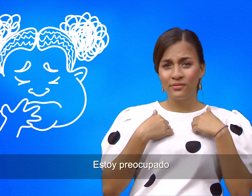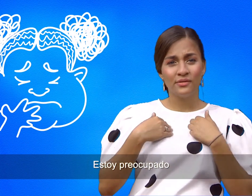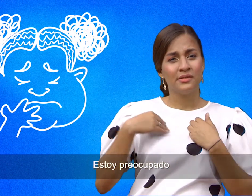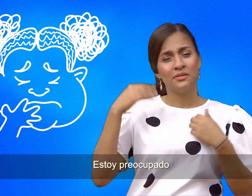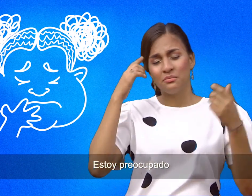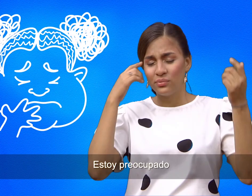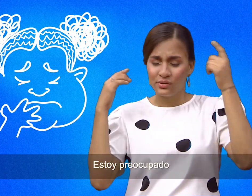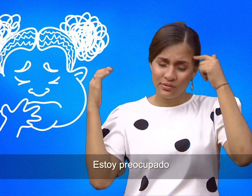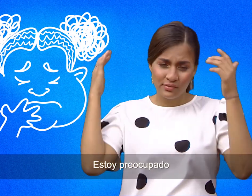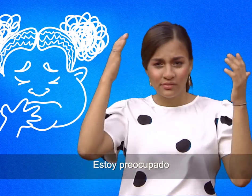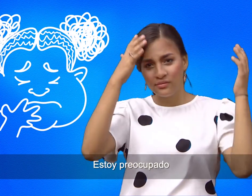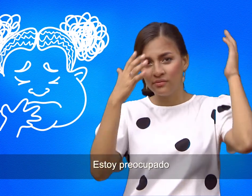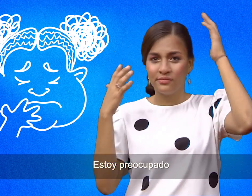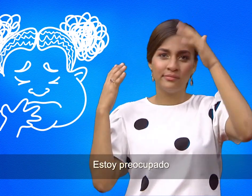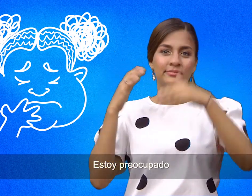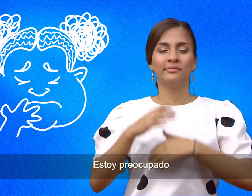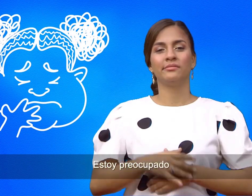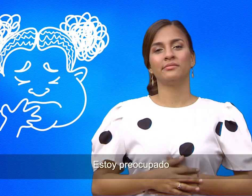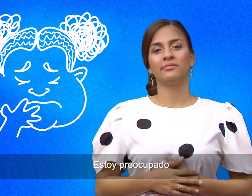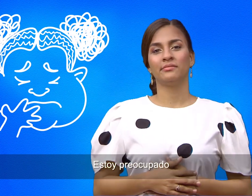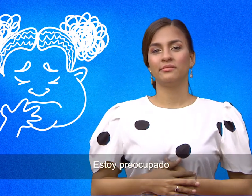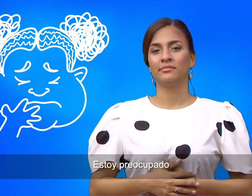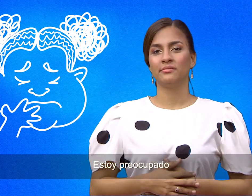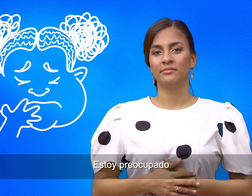Estoy preocupado.